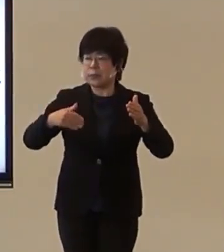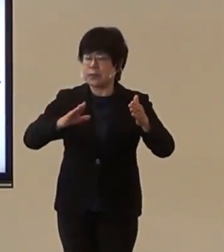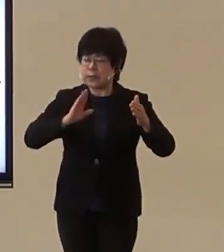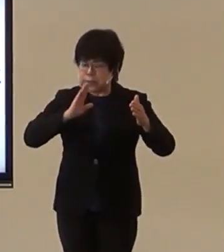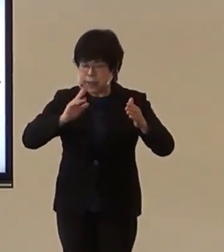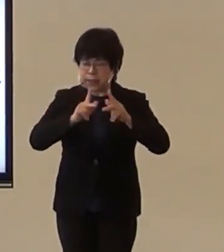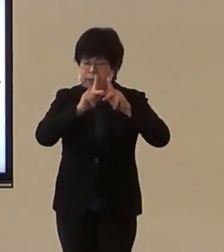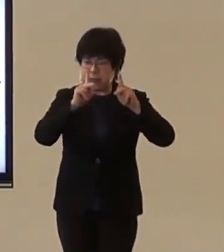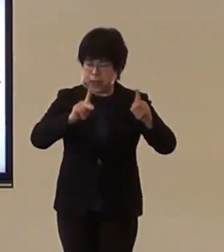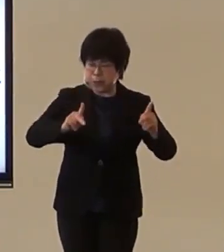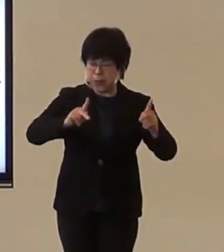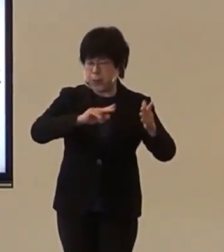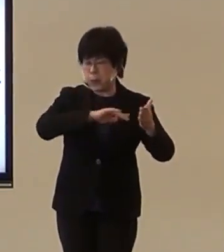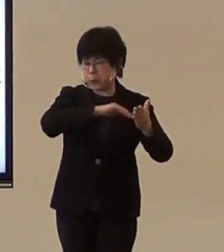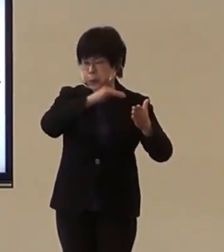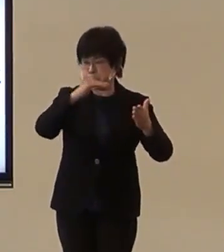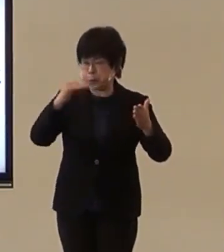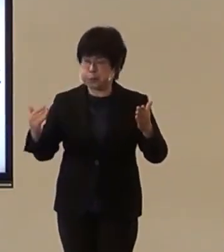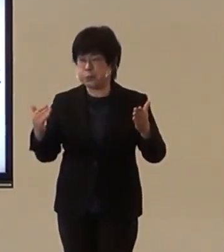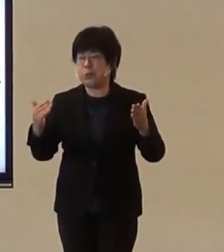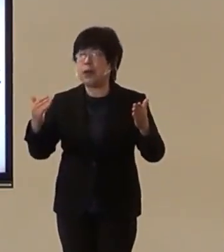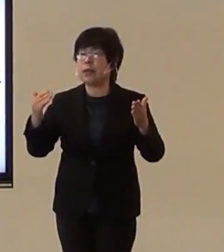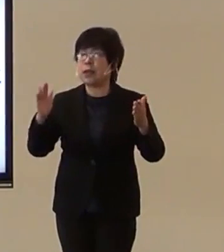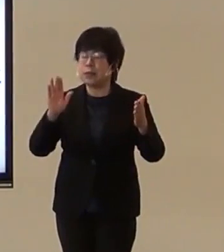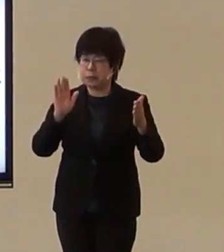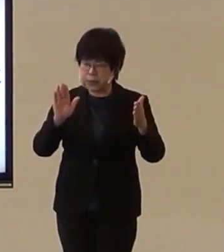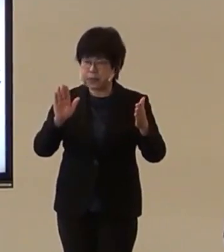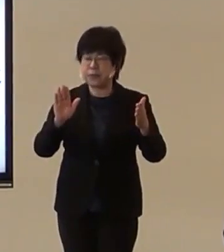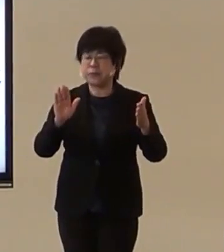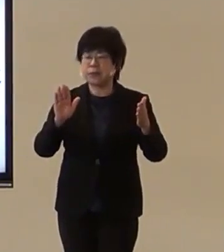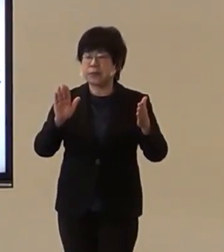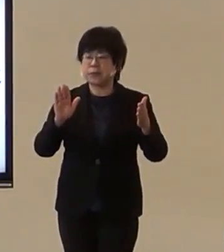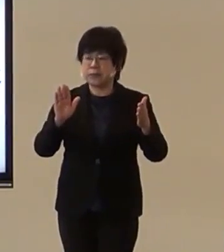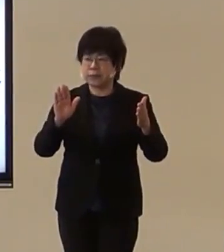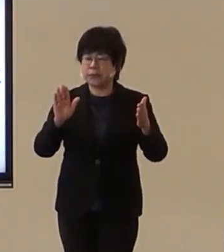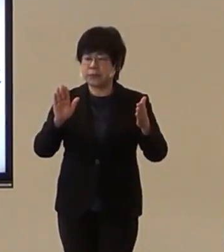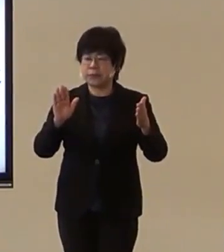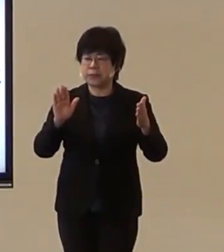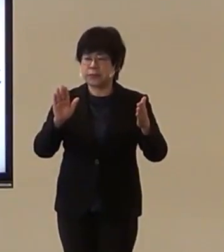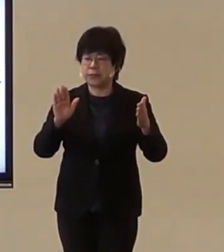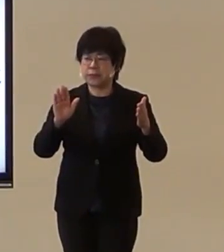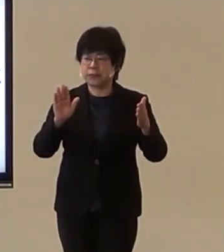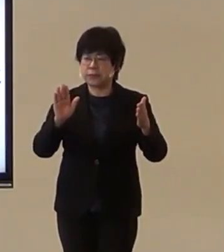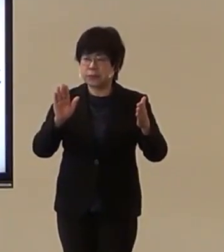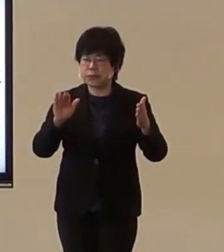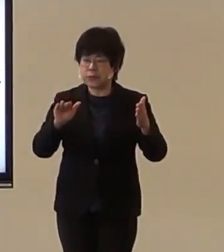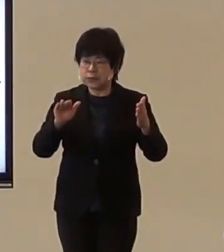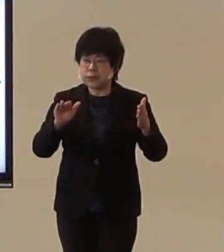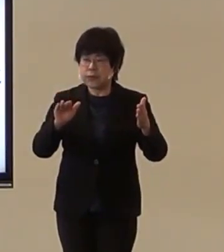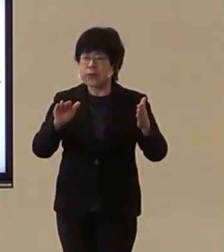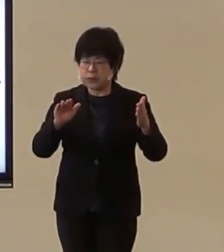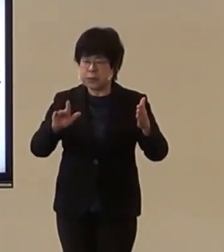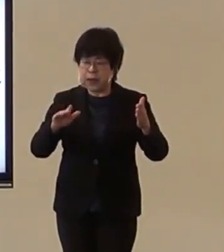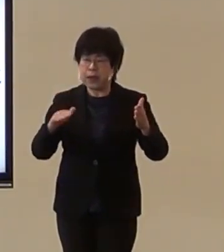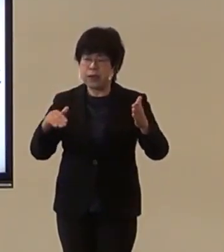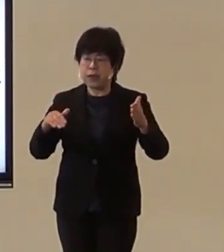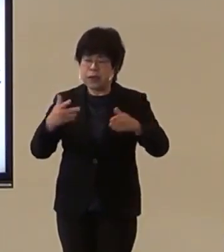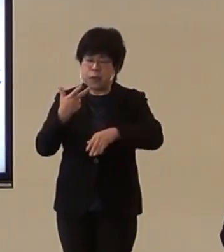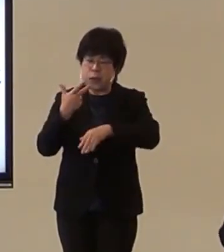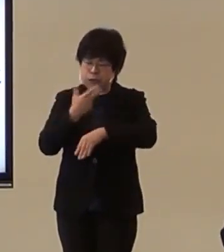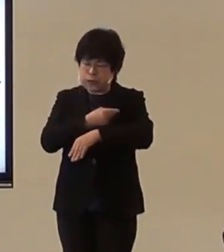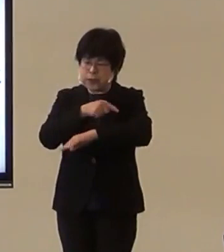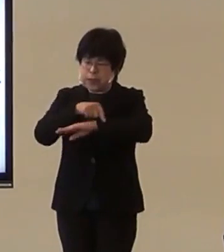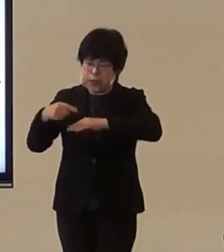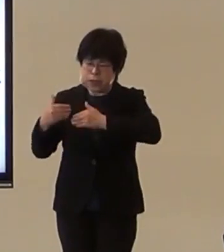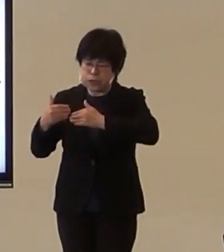どれだという何て言いますか、一つ一つと言いますかですね、走りながら今作り上げている